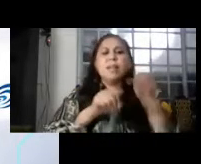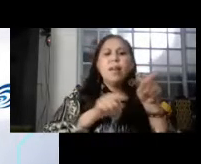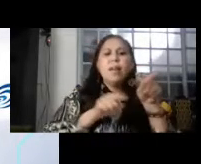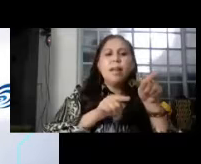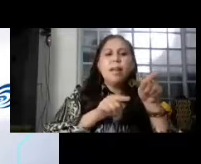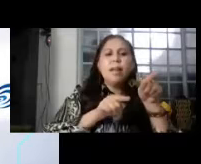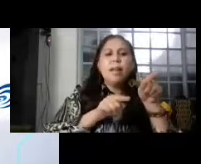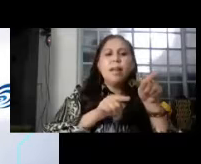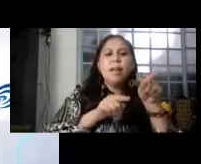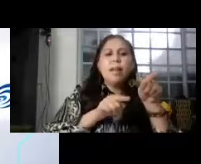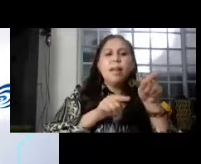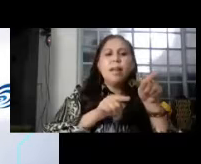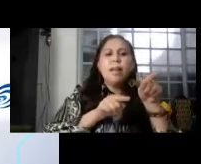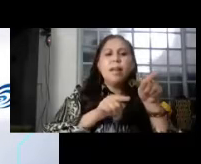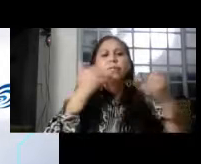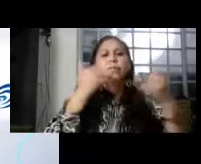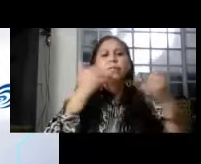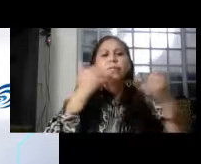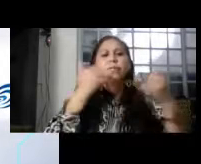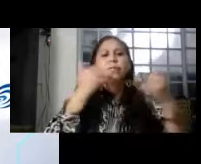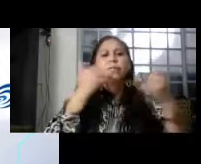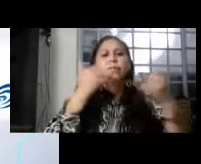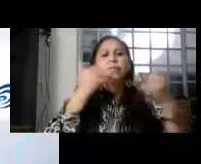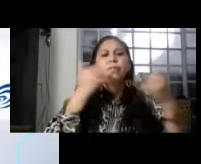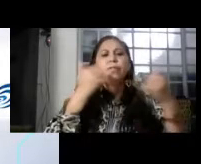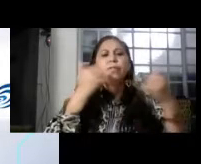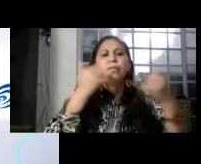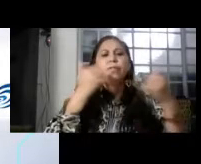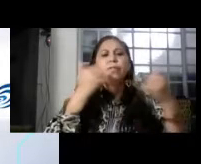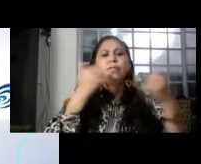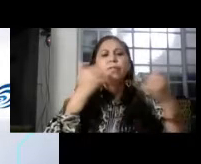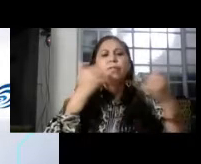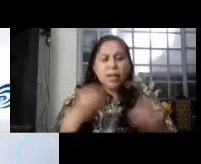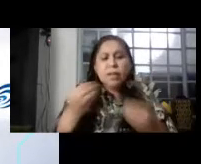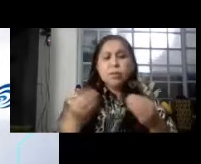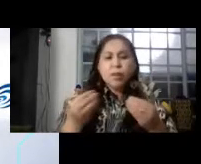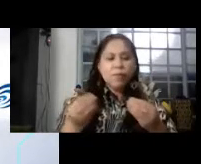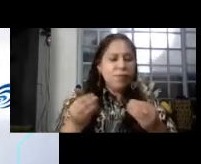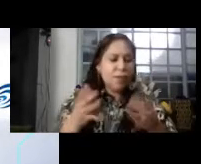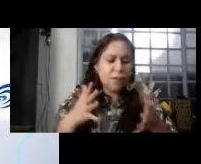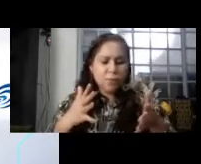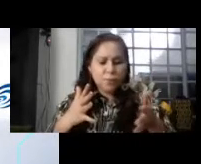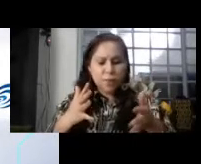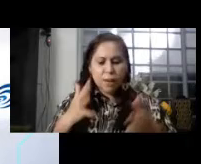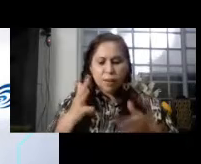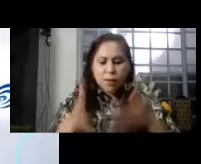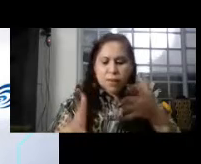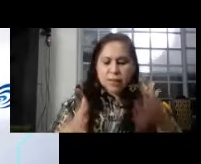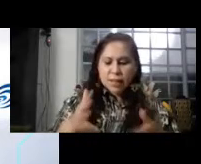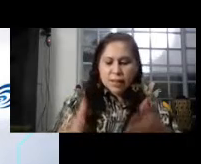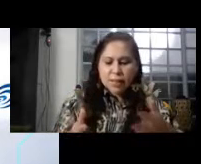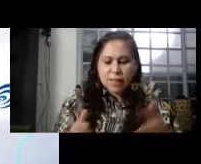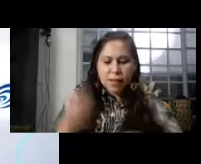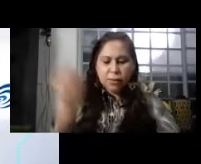ele retoma algo que foi dito anteriormente, né? Então, como que isso é feito ou